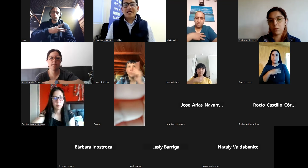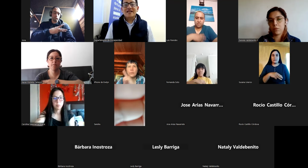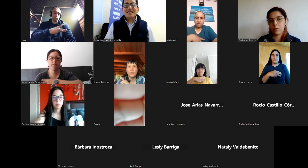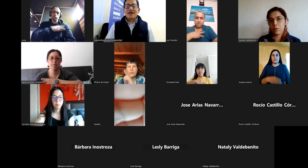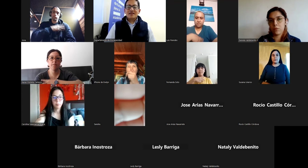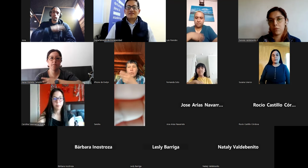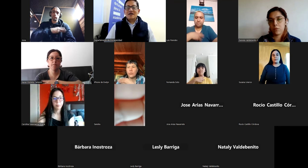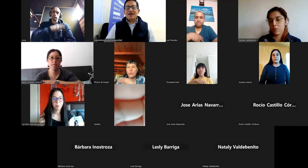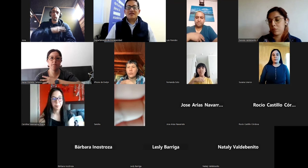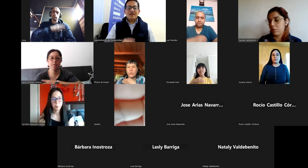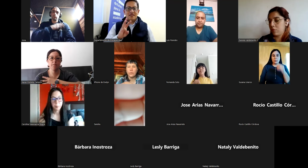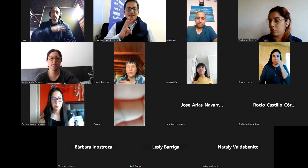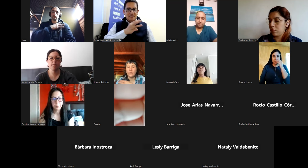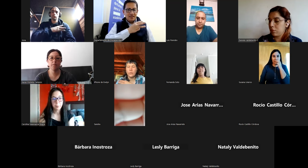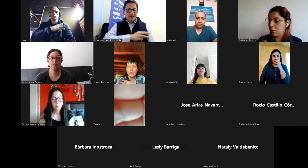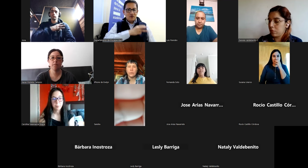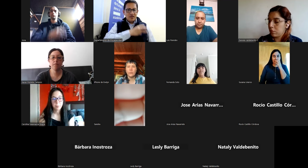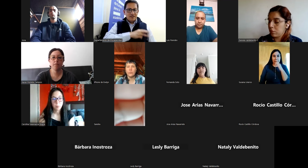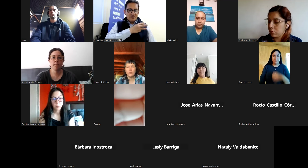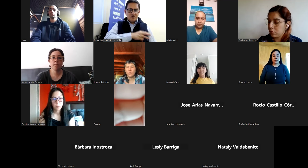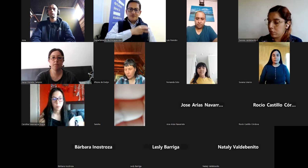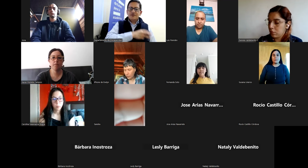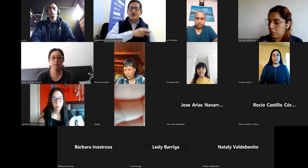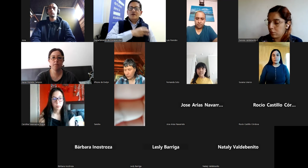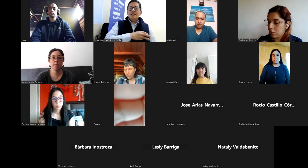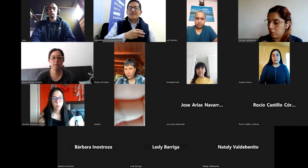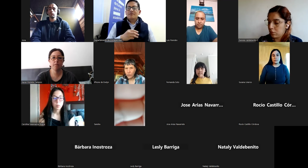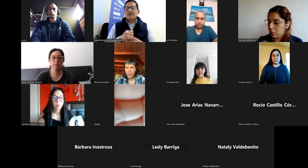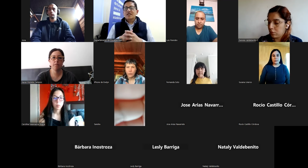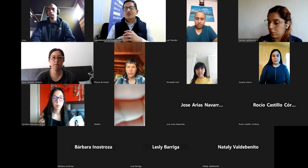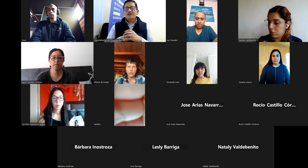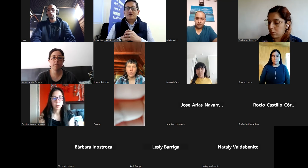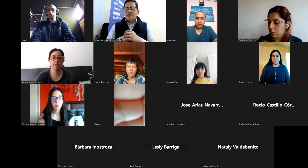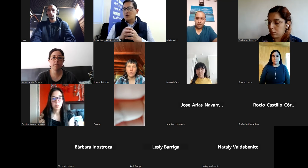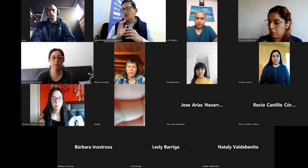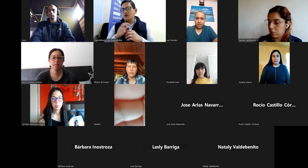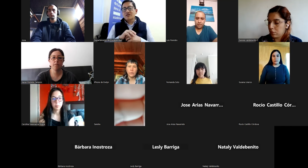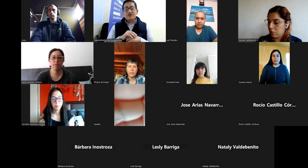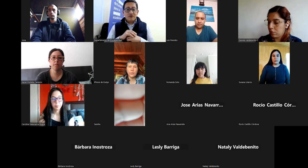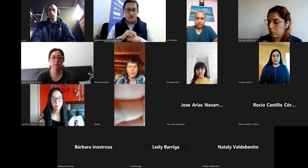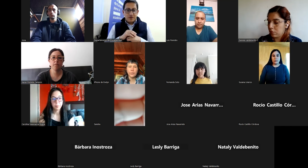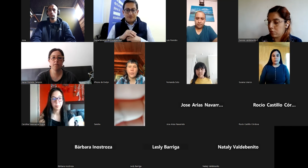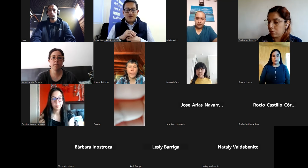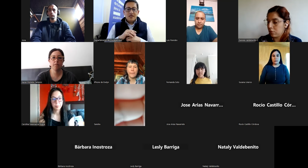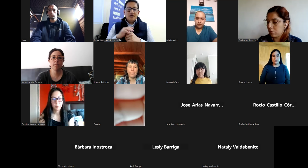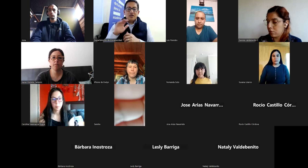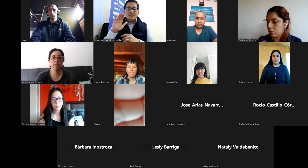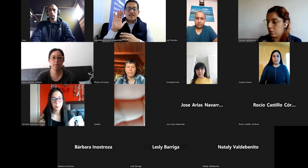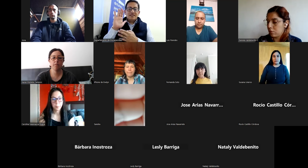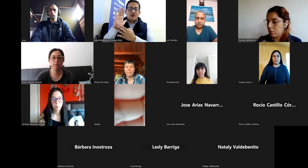el día martes, aparte de esta forma de decirlo, también hay algunos que lo hacen de otra forma. Y lo hacen así.